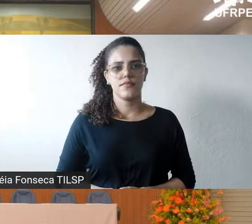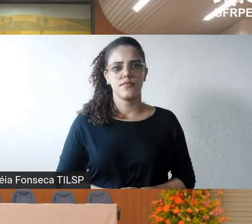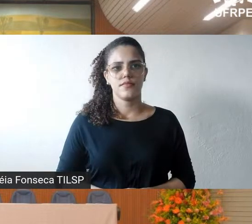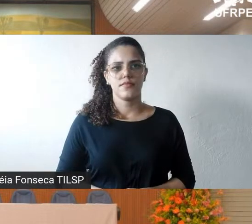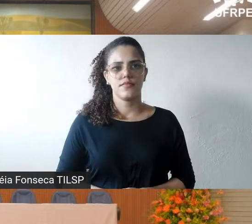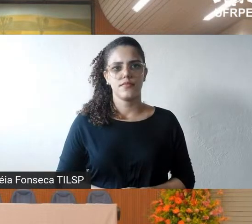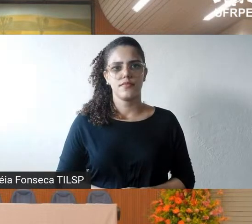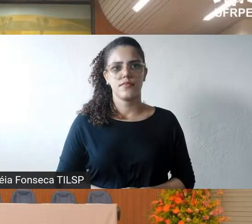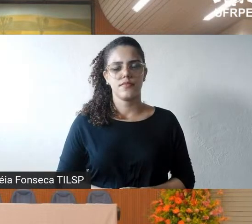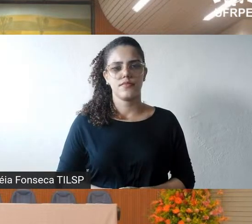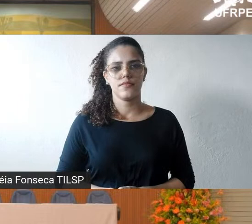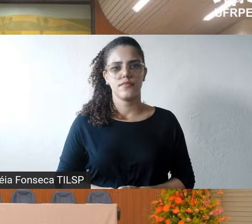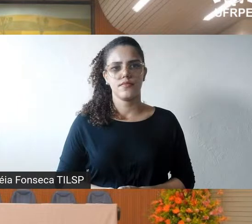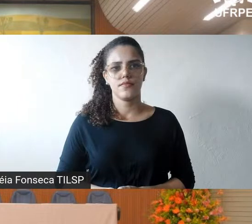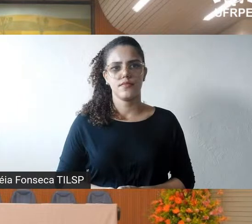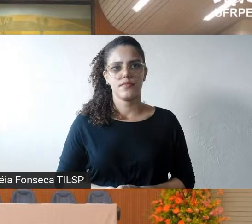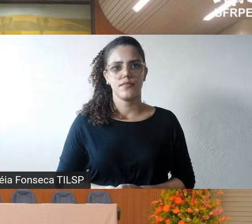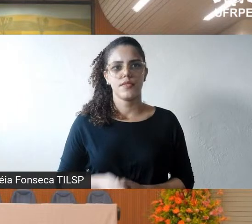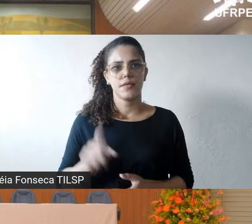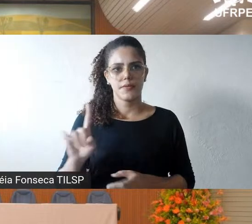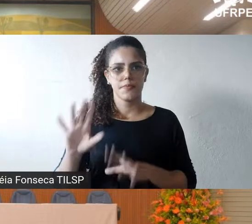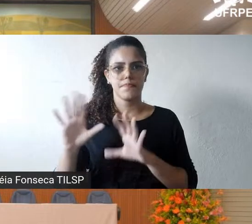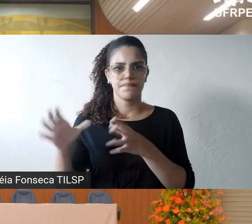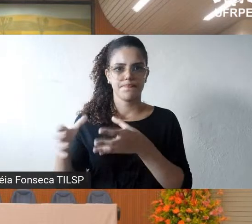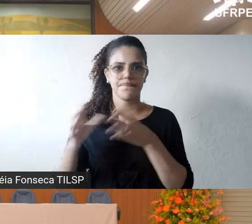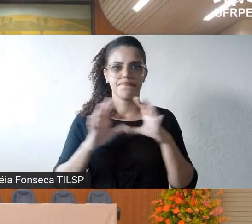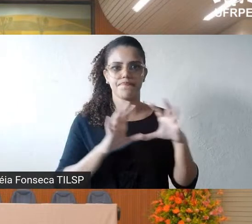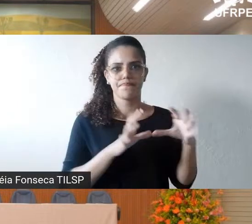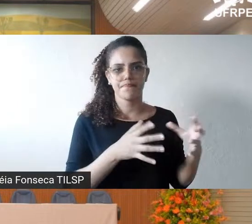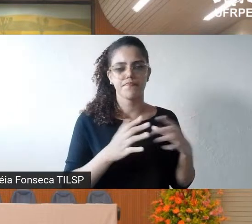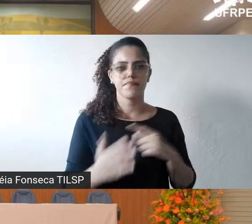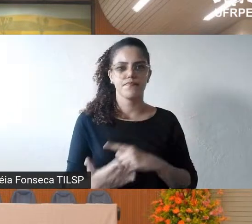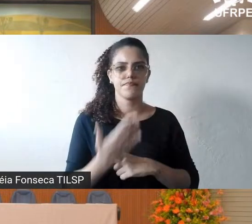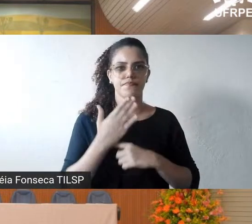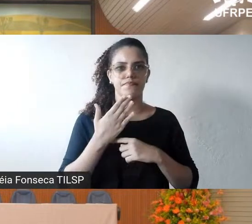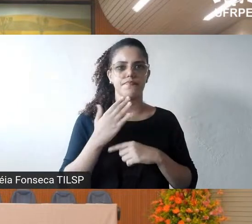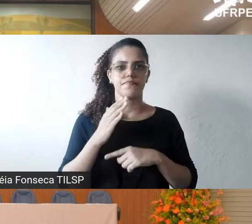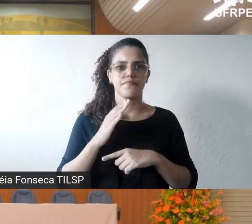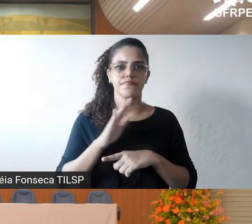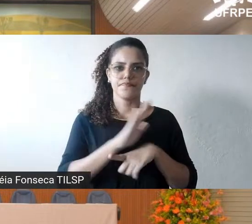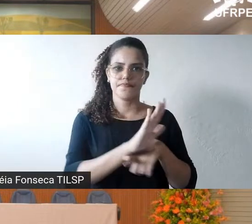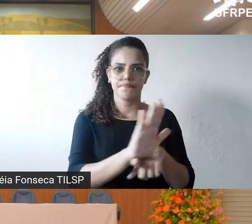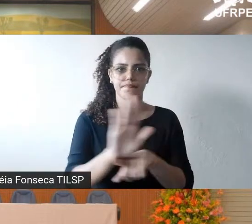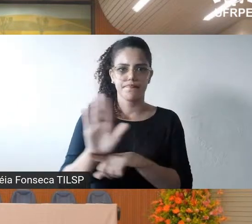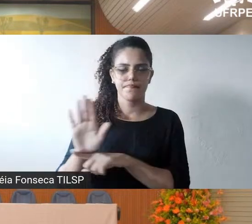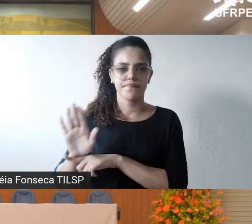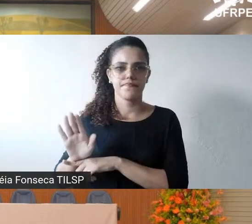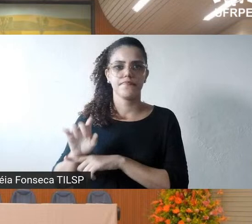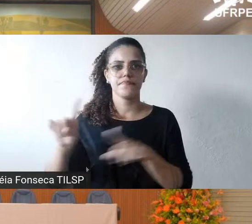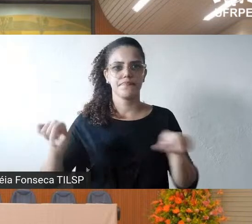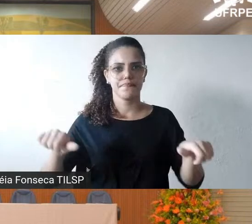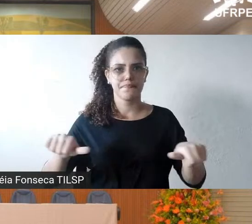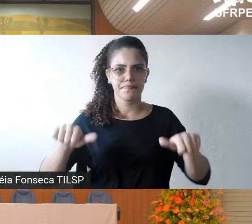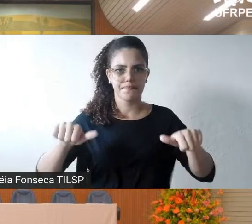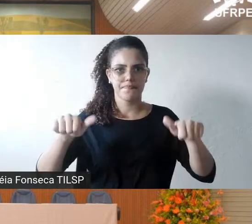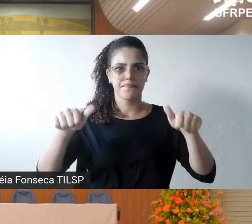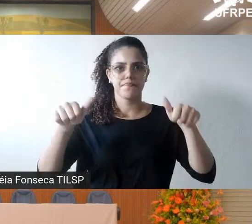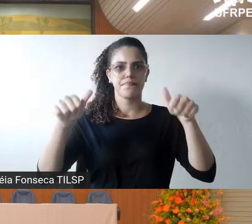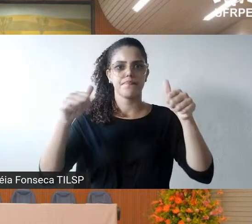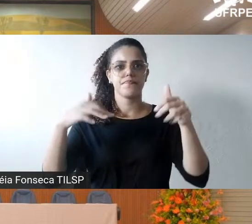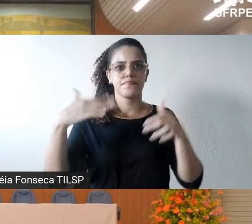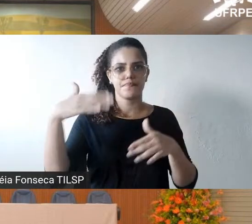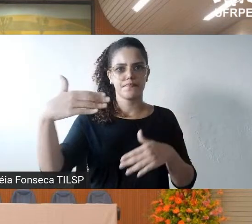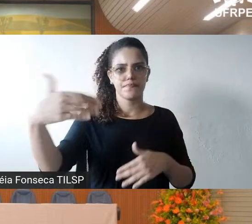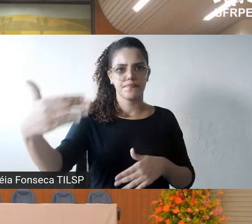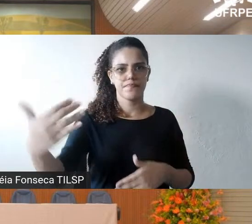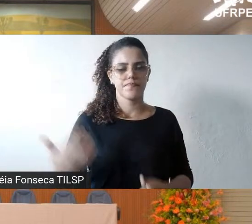são esses agrupamentos que estão nos ajudando a sair. E vamos sair disso, porque temos a responsabilidade, com